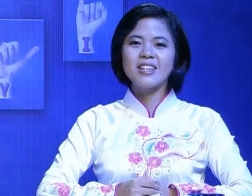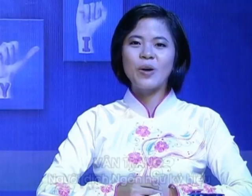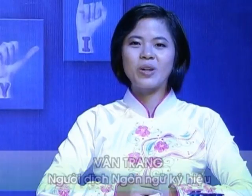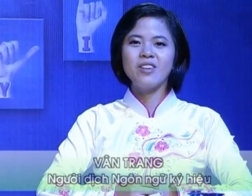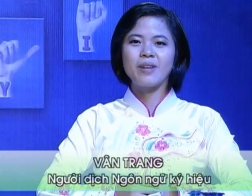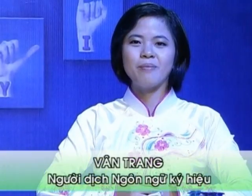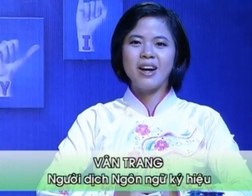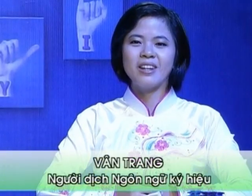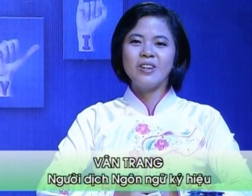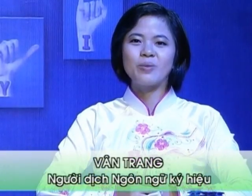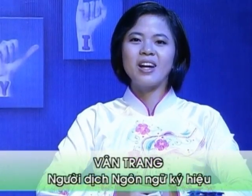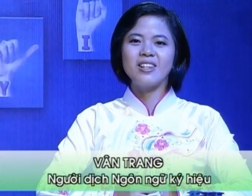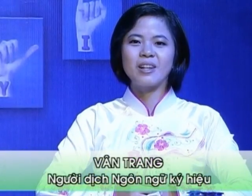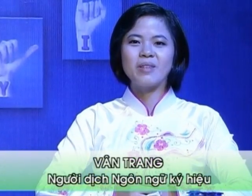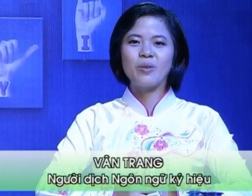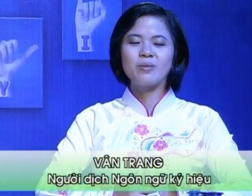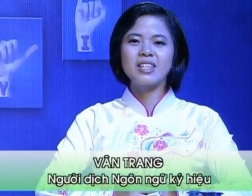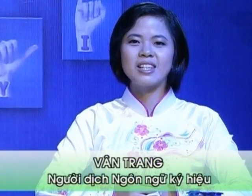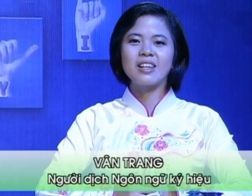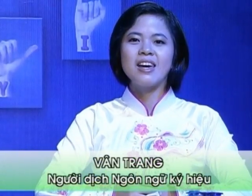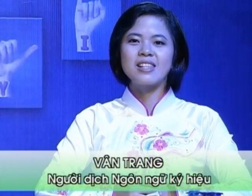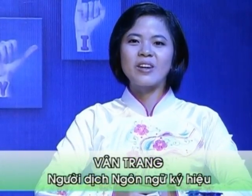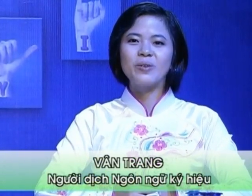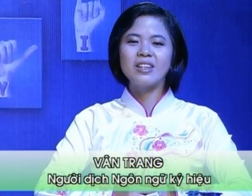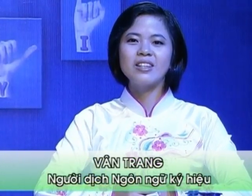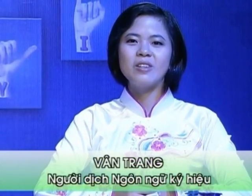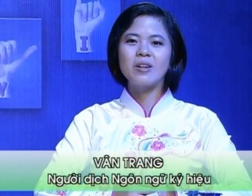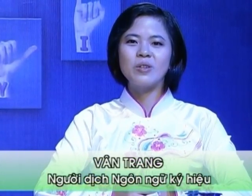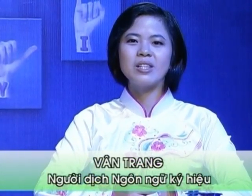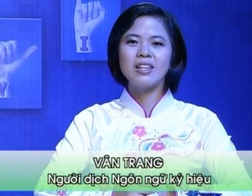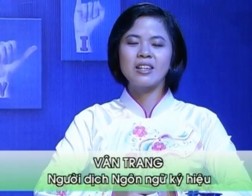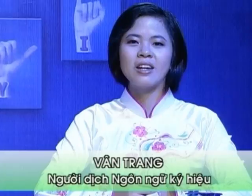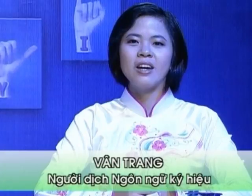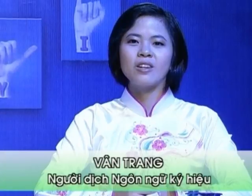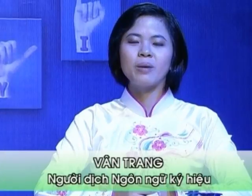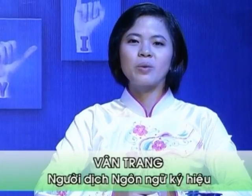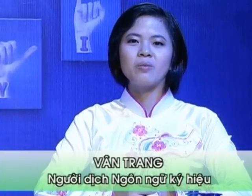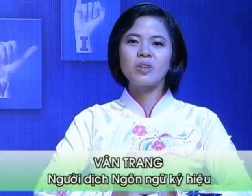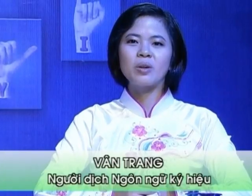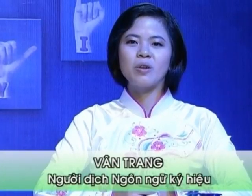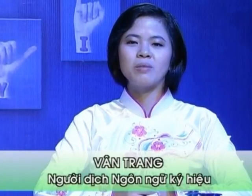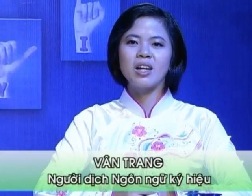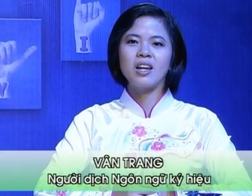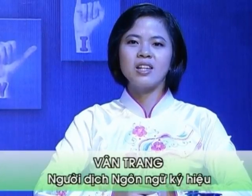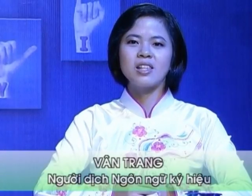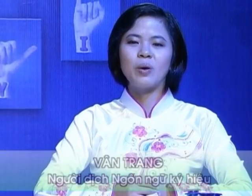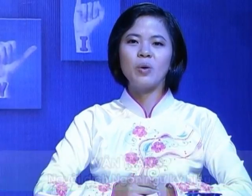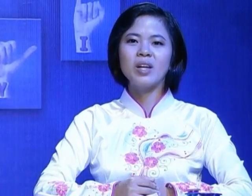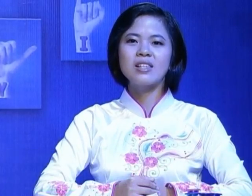kính chào quý vị và các bạn. Chúng ta lại được gặp nhau trong chương trình Dạy ngôn ngữ ký hiệu trên truyền hình. Đồng hành cùng với tôi ngày hôm nay là thầy giáo Đỗ Thanh